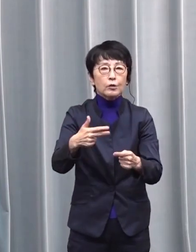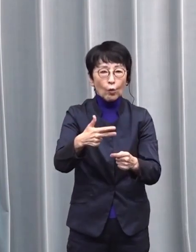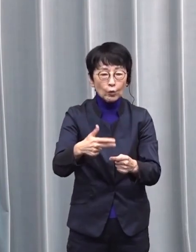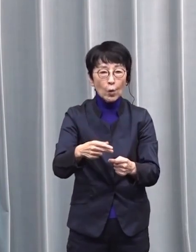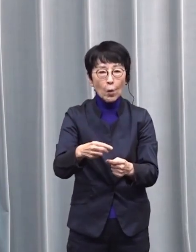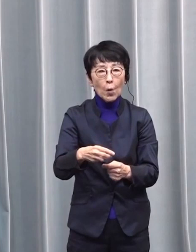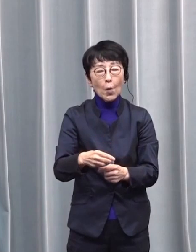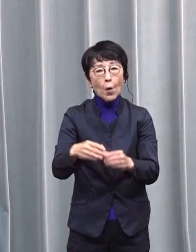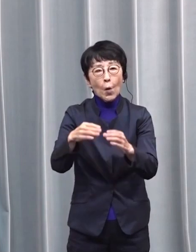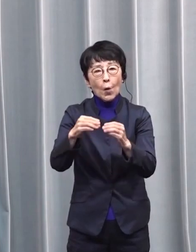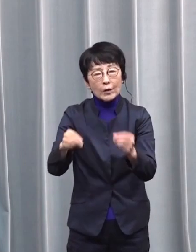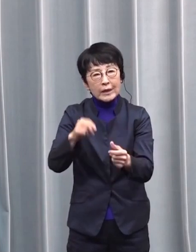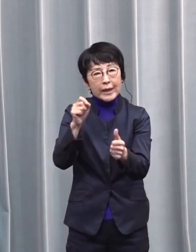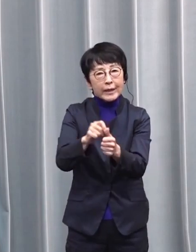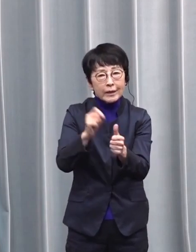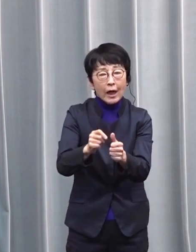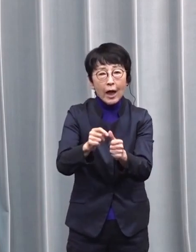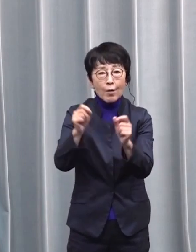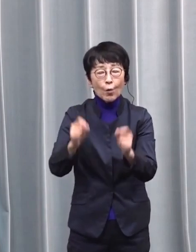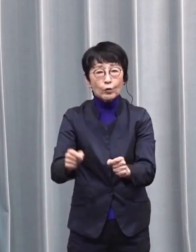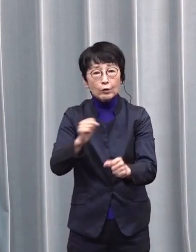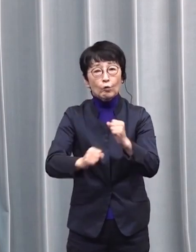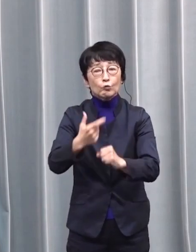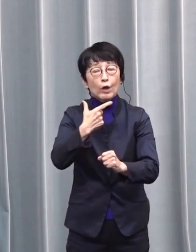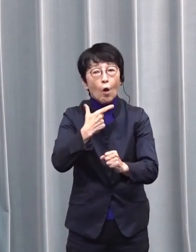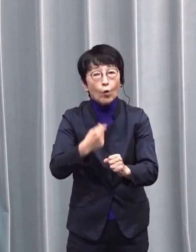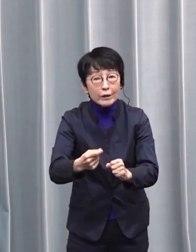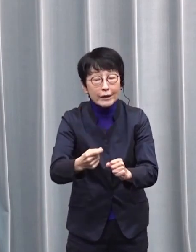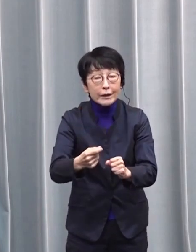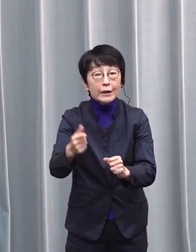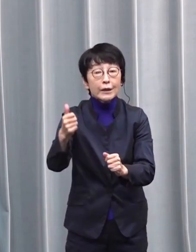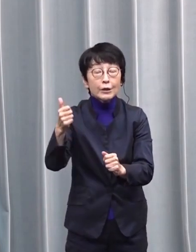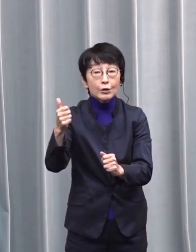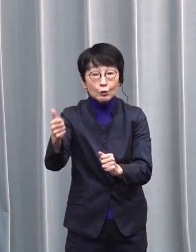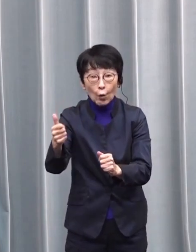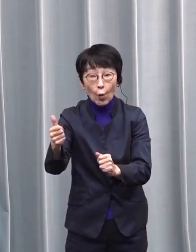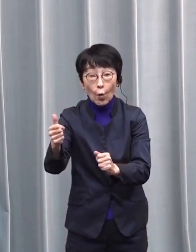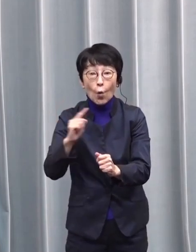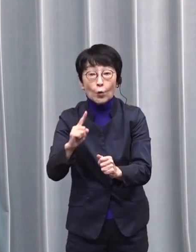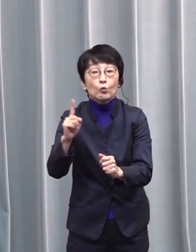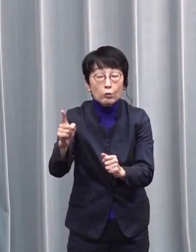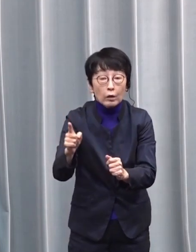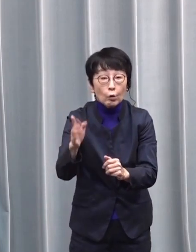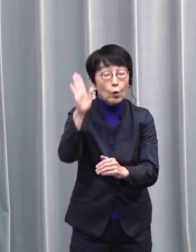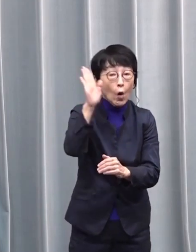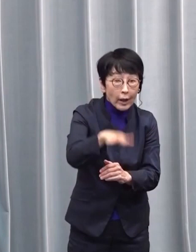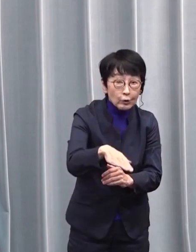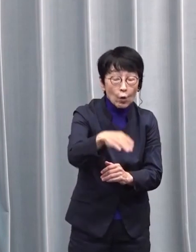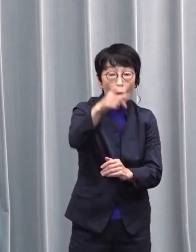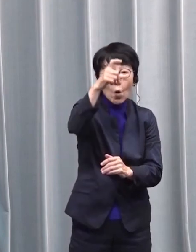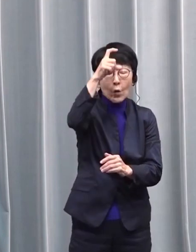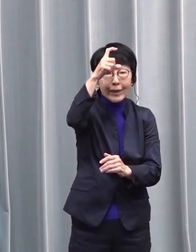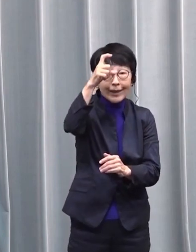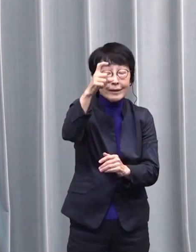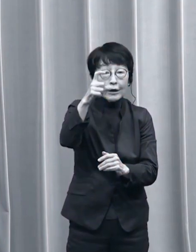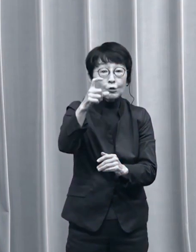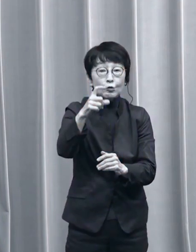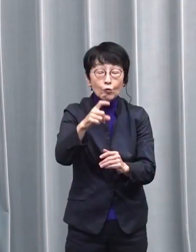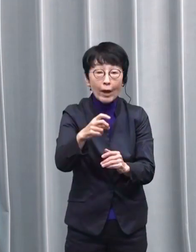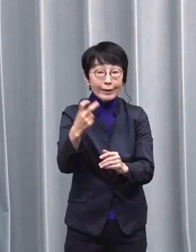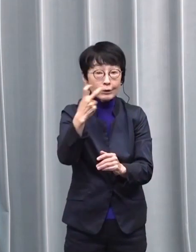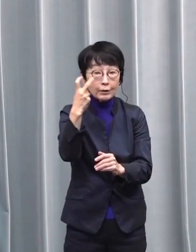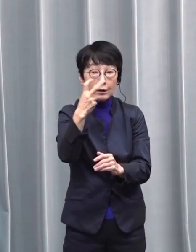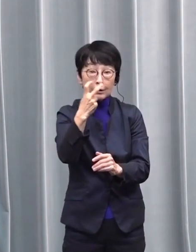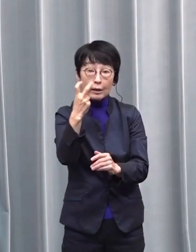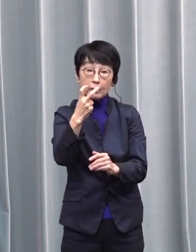害問題のことを指摘した後、取り組んだかどうか、警察庁とかは何か やったんですかという質問に対して、まあ、2004